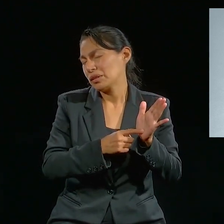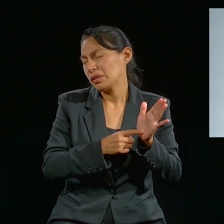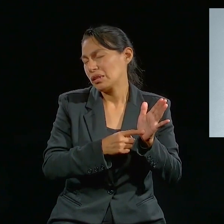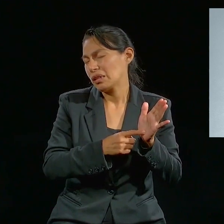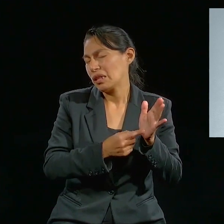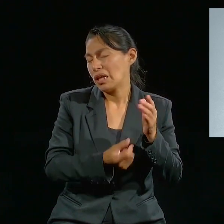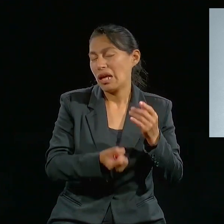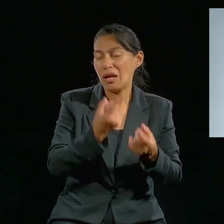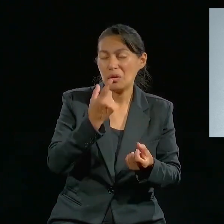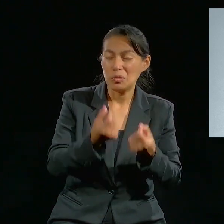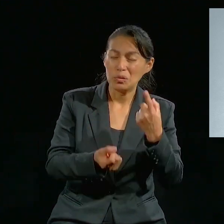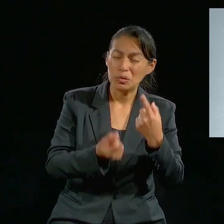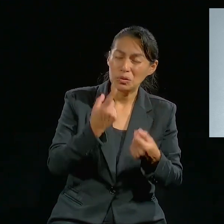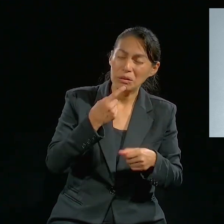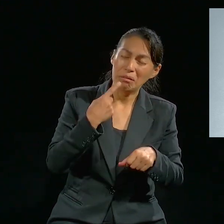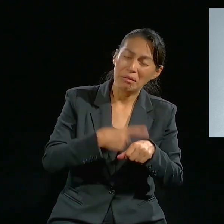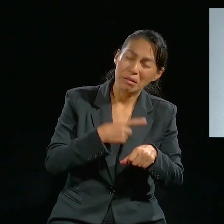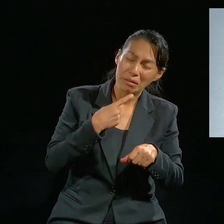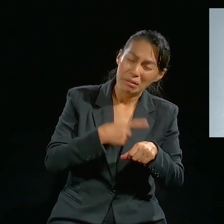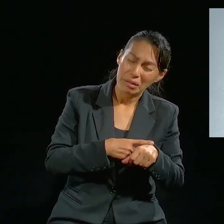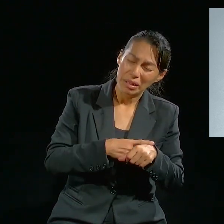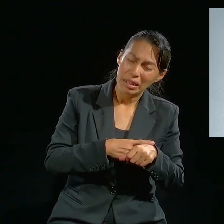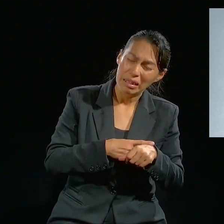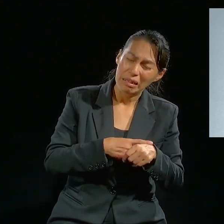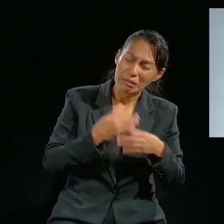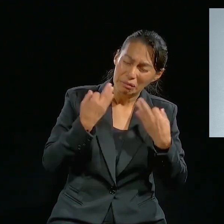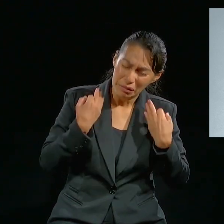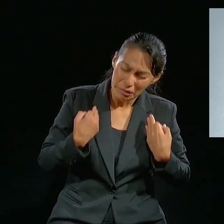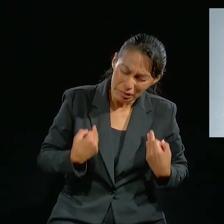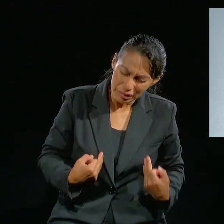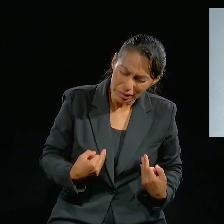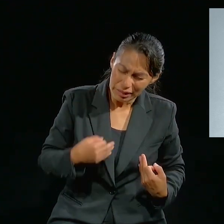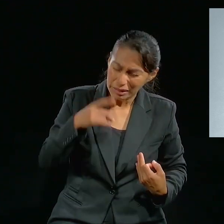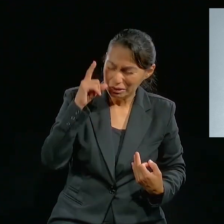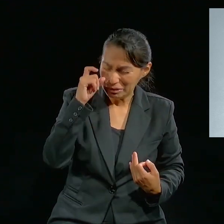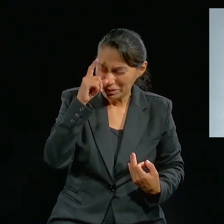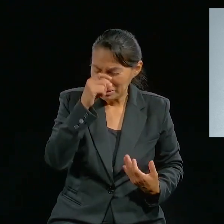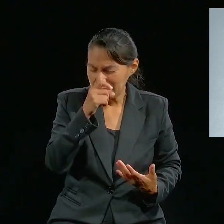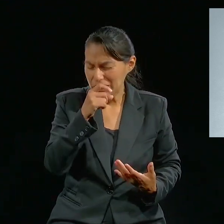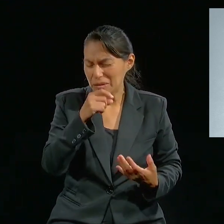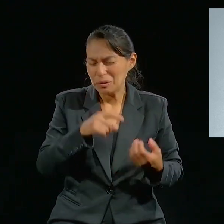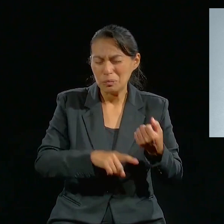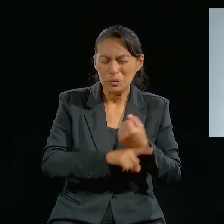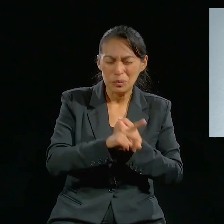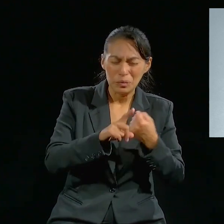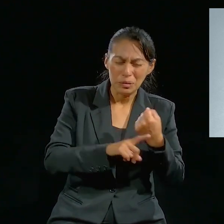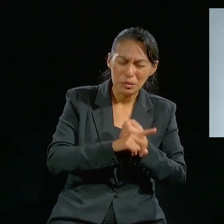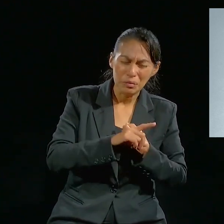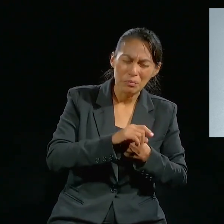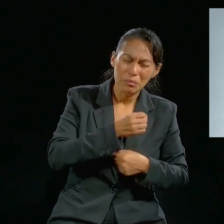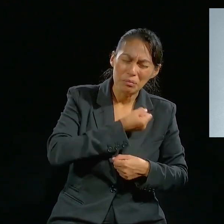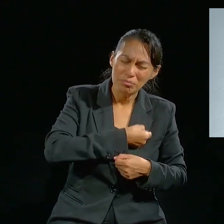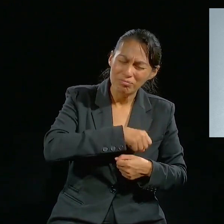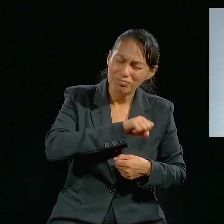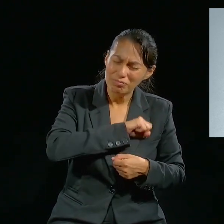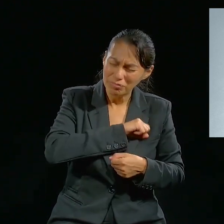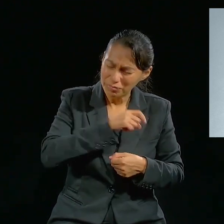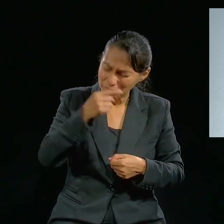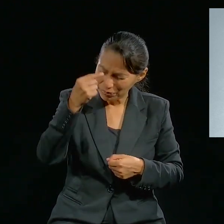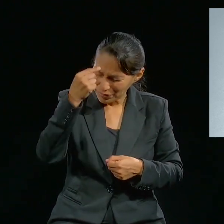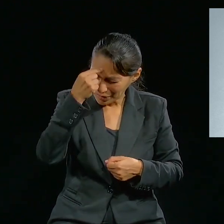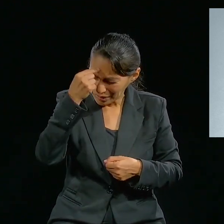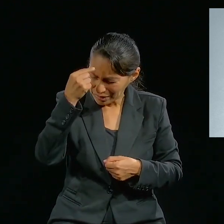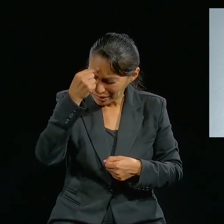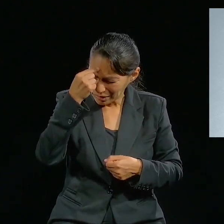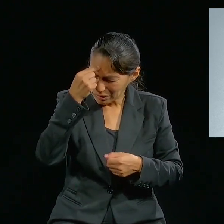señor están pasando no solo por una situación física sino por un problema de salud mental señor